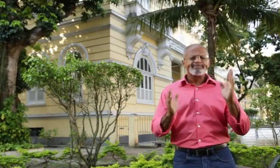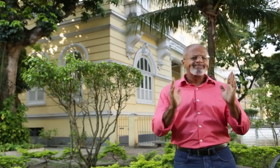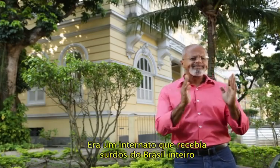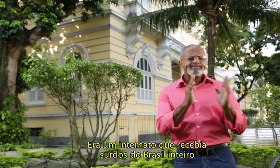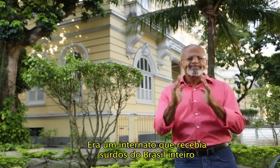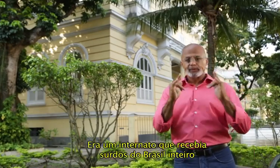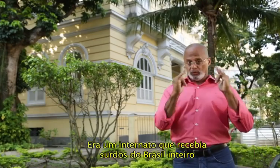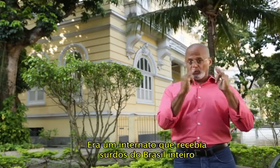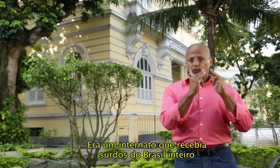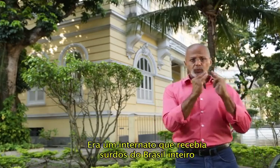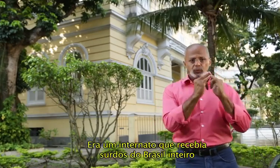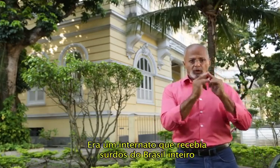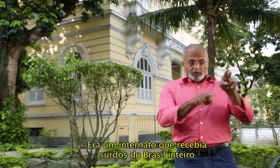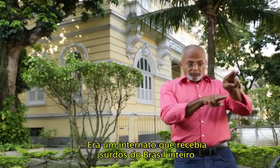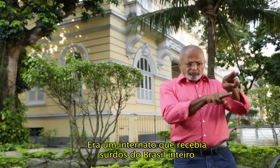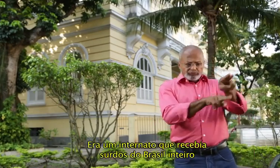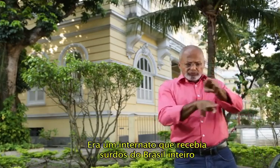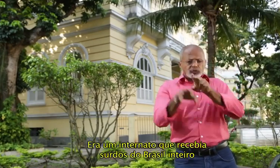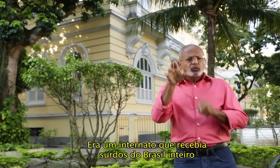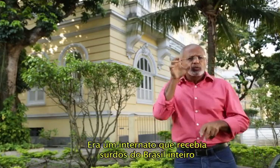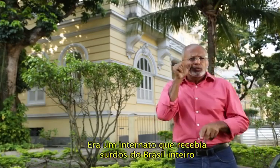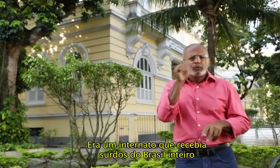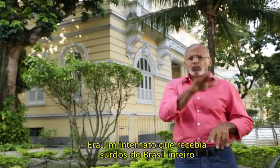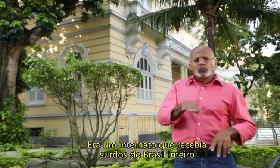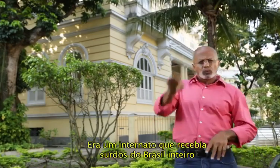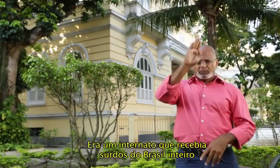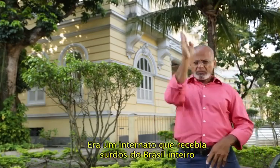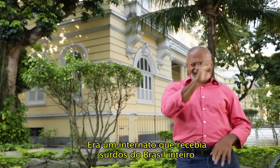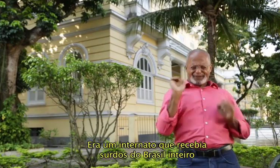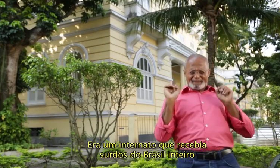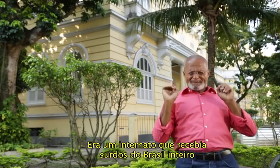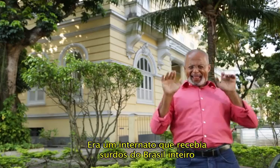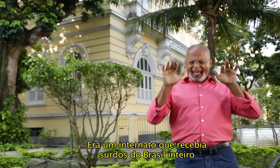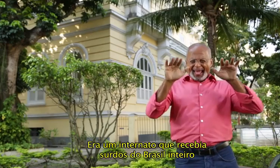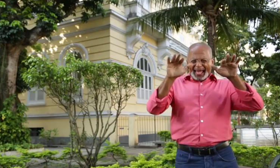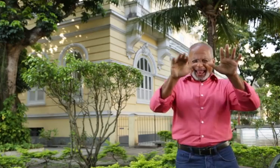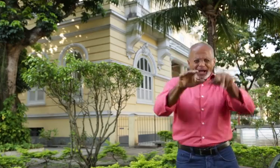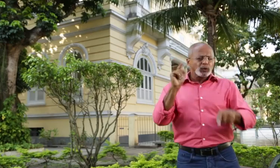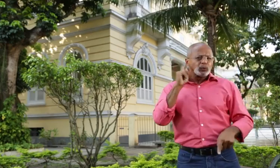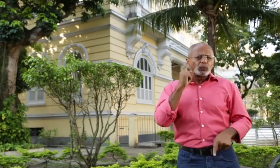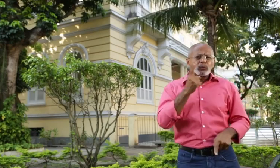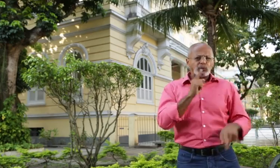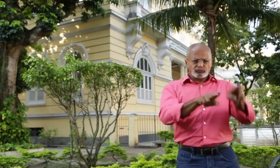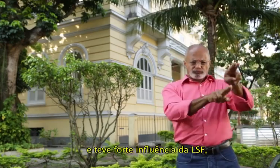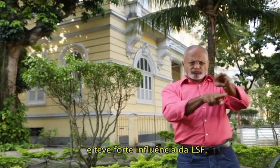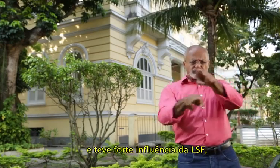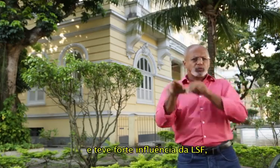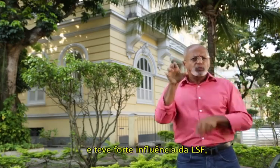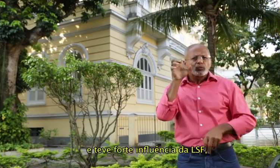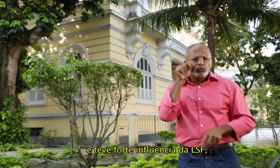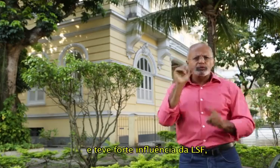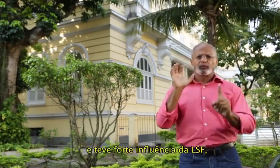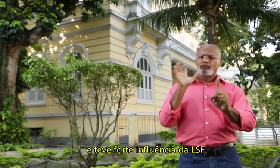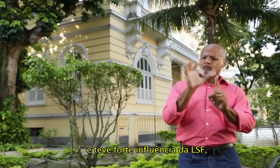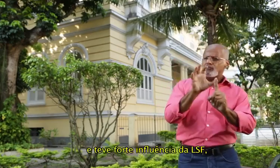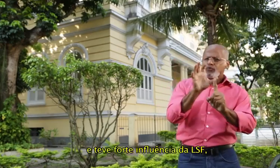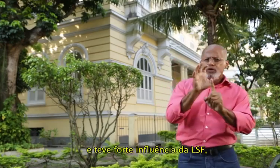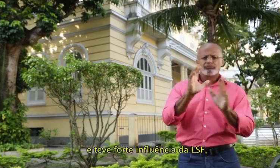Era um internato que recebia surdos do Brasil inteiro e teve forte influência